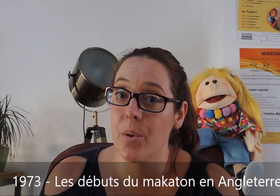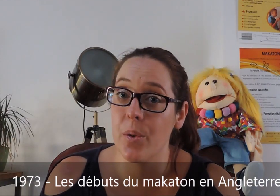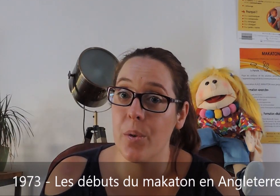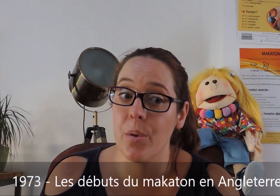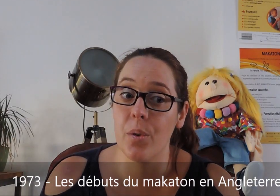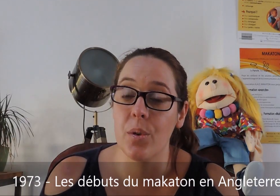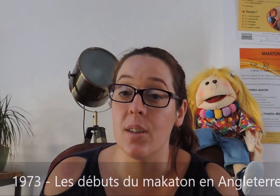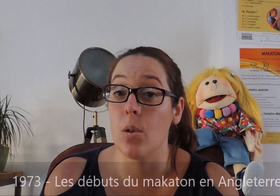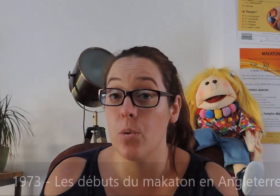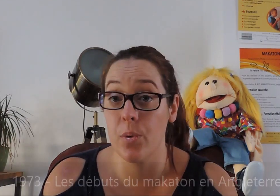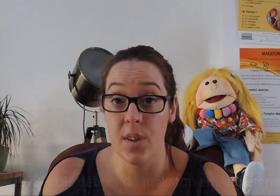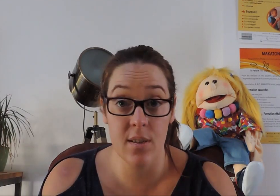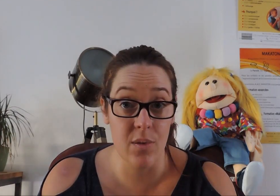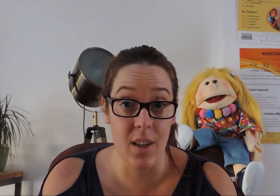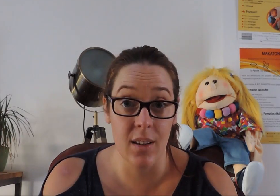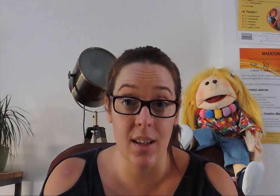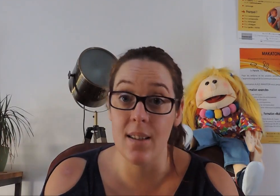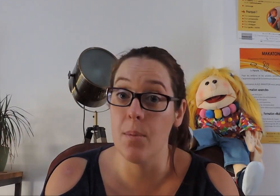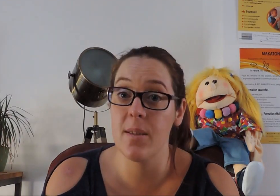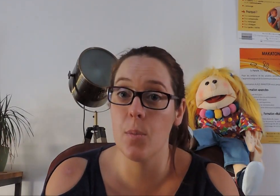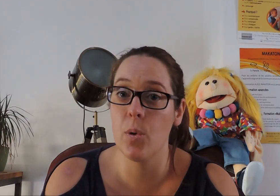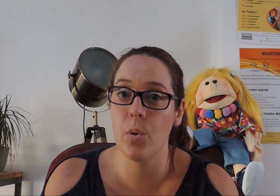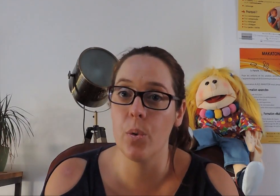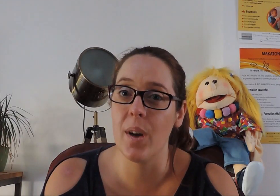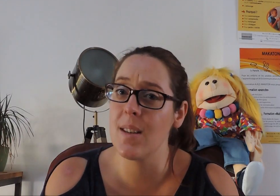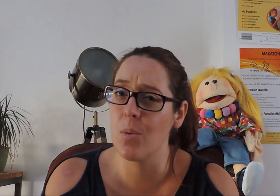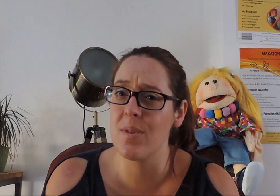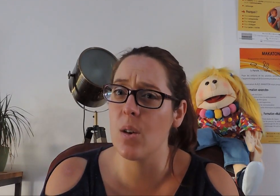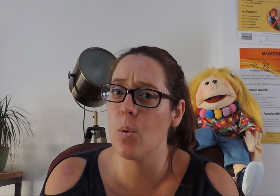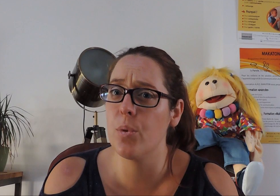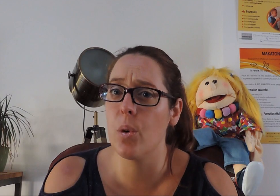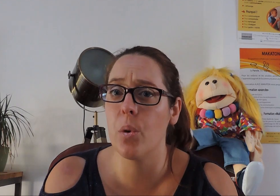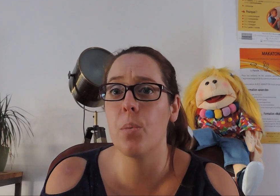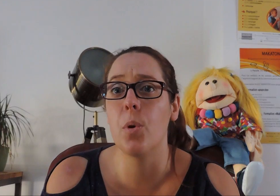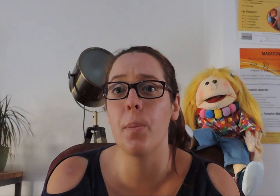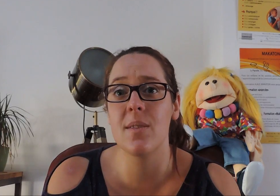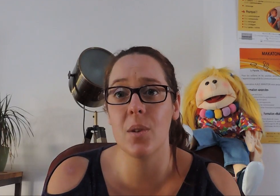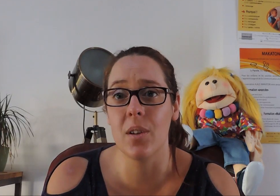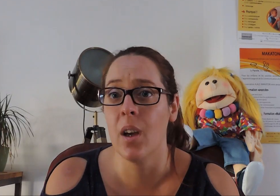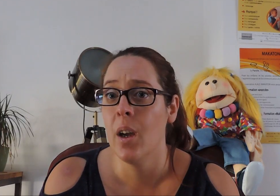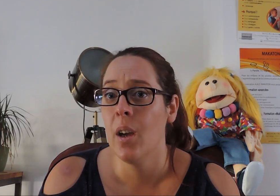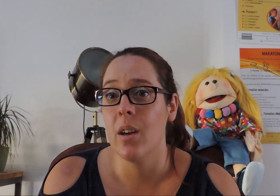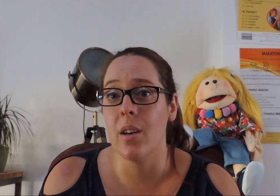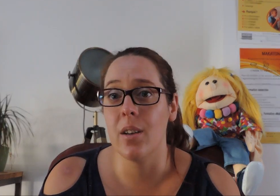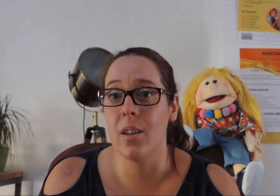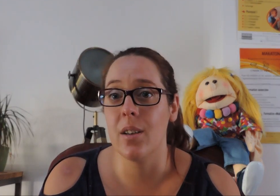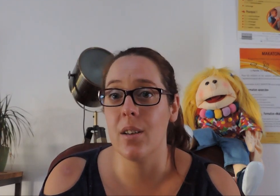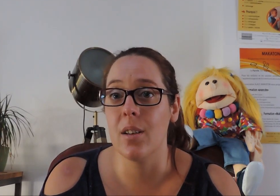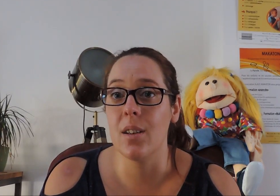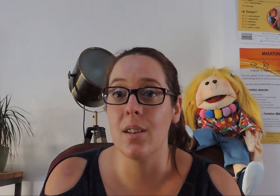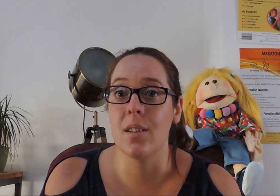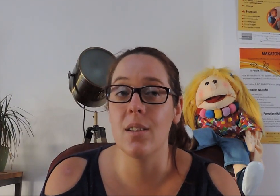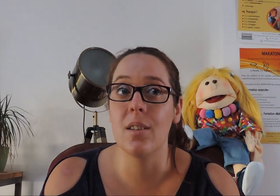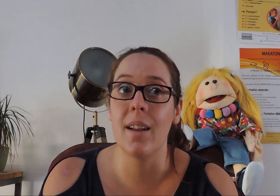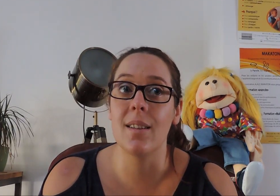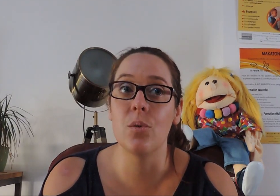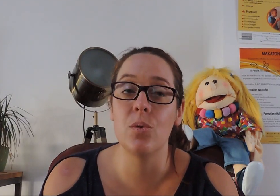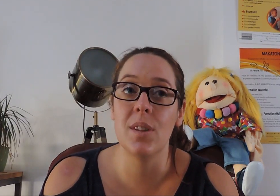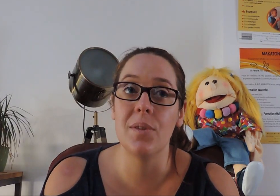orthophoniste dans un établissement assez conséquent pour personnes atteintes d'une